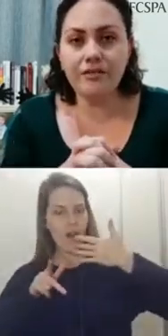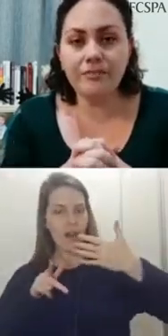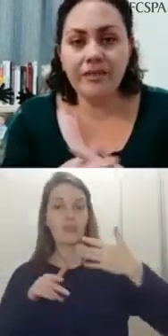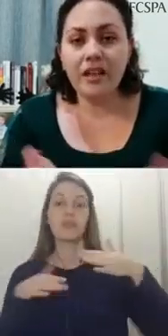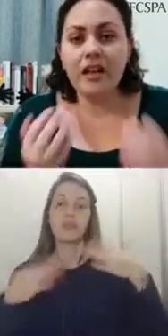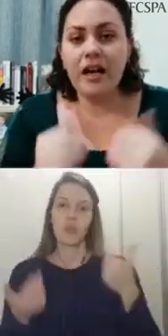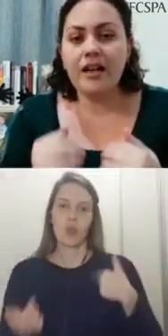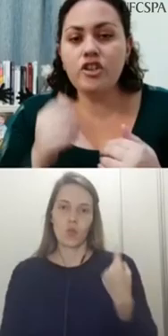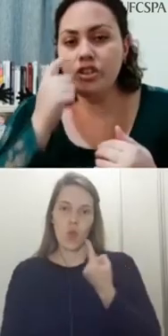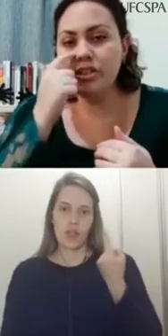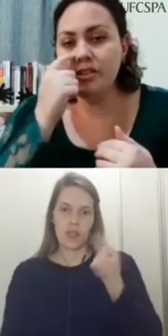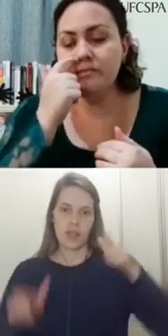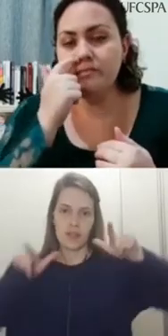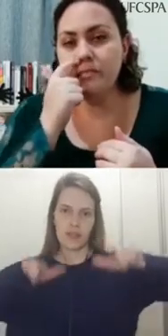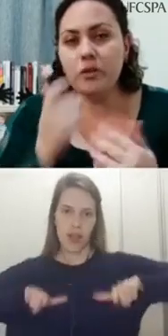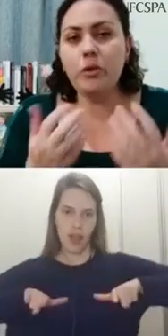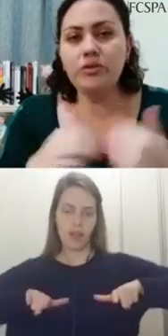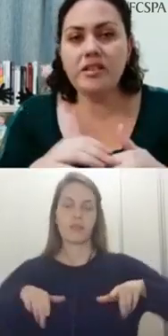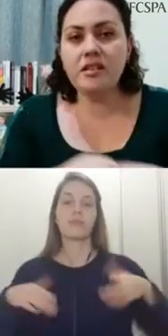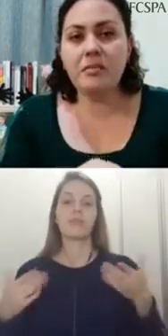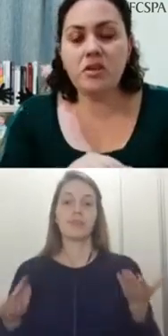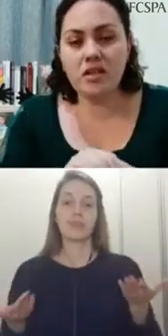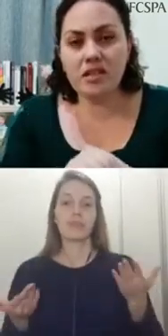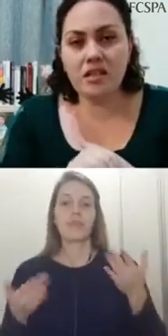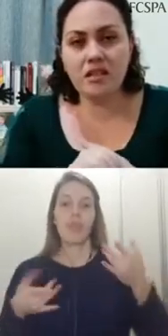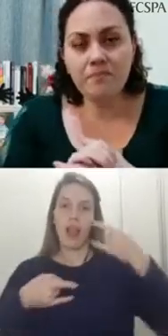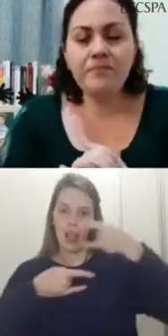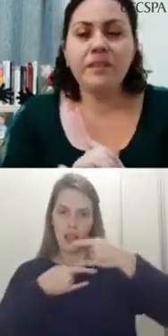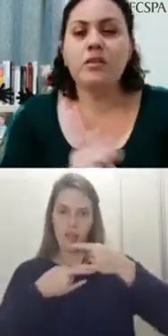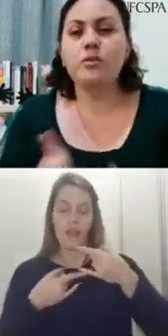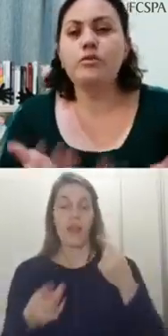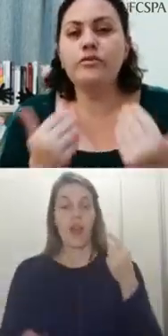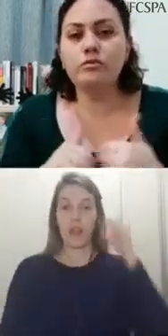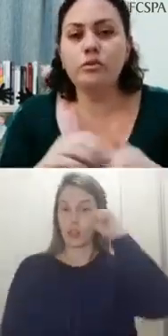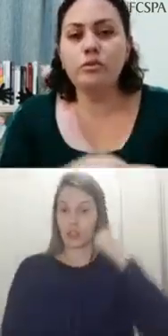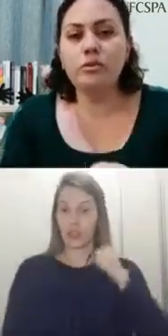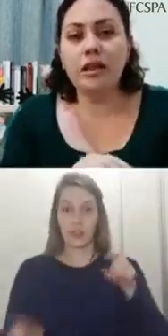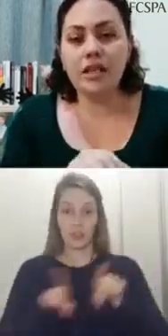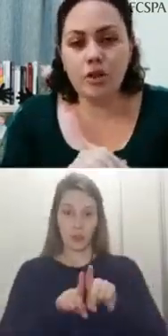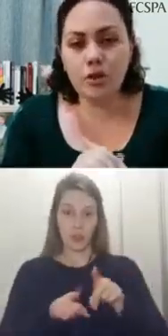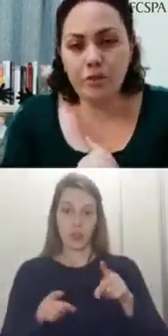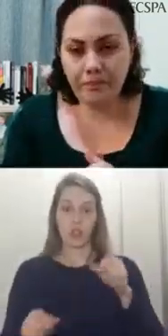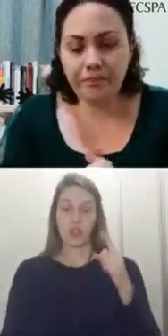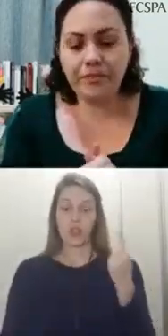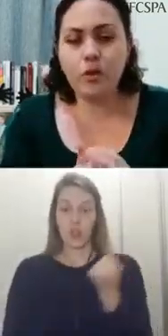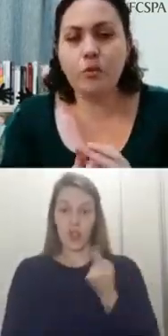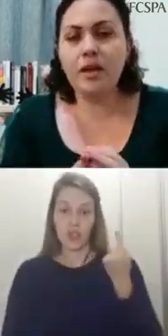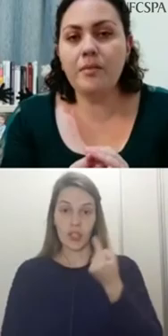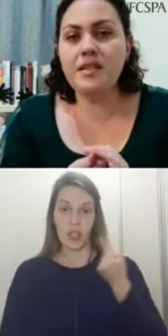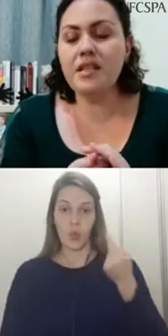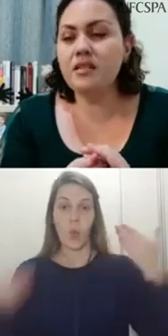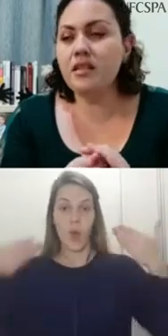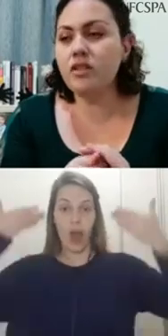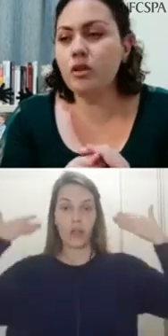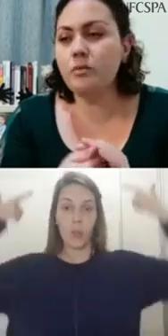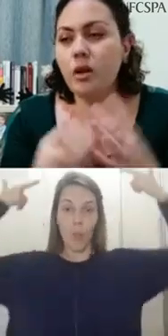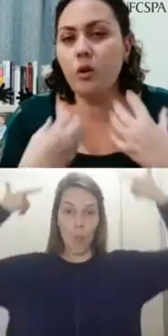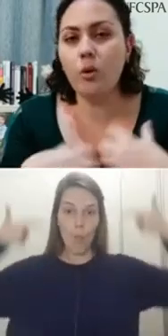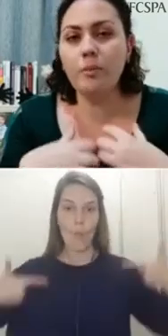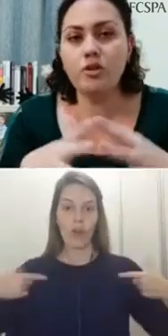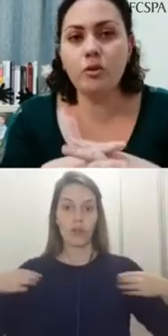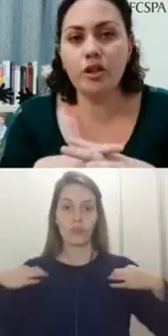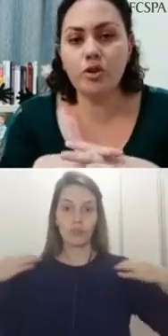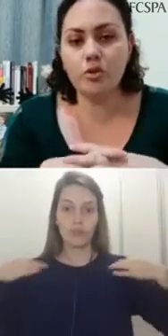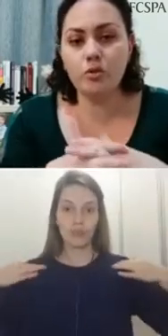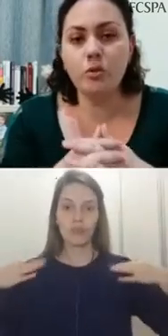live. A Xana encontra-se também sozinha, com um fundo liso, uma camiseta, então, uma